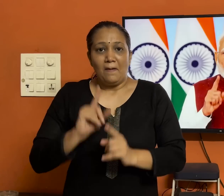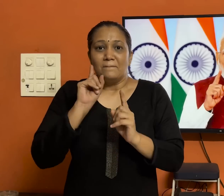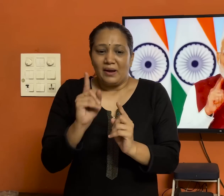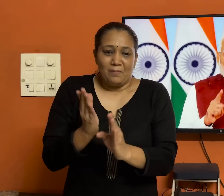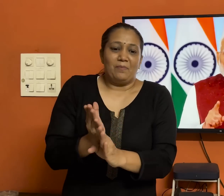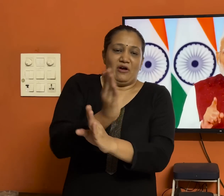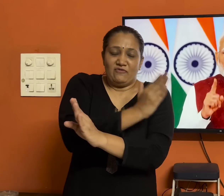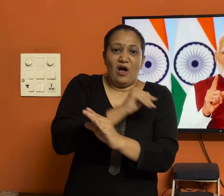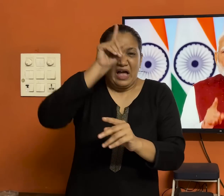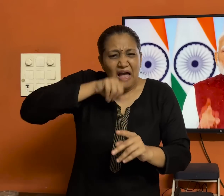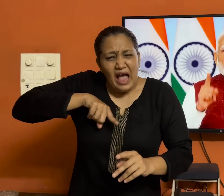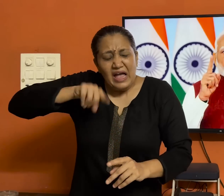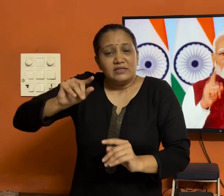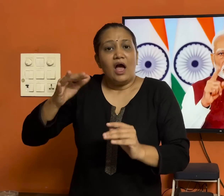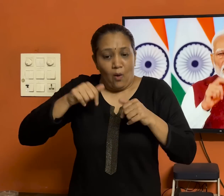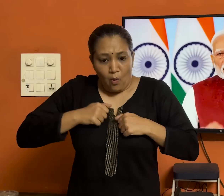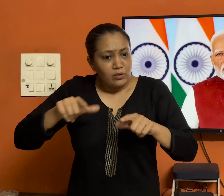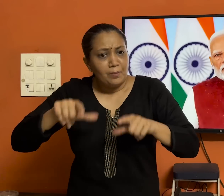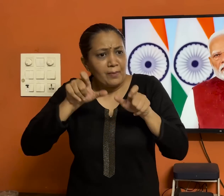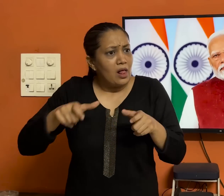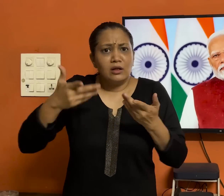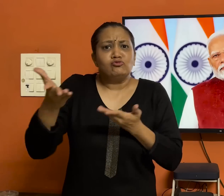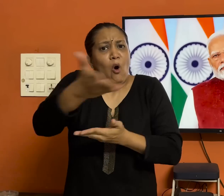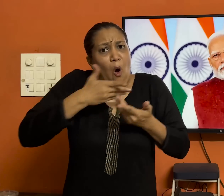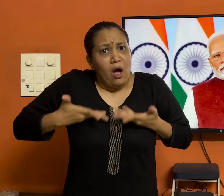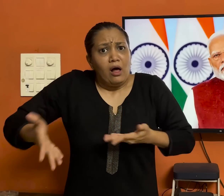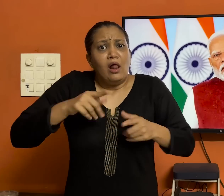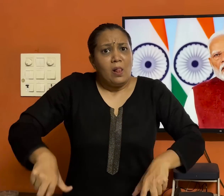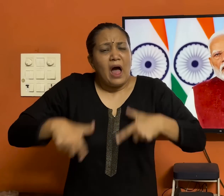हर भारतीय शांति से जी सके,